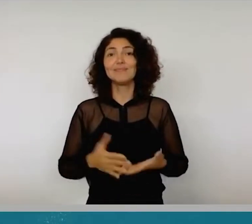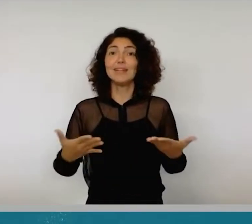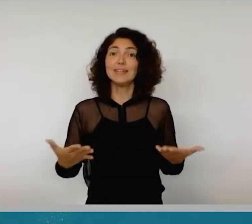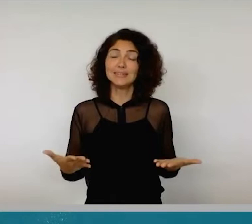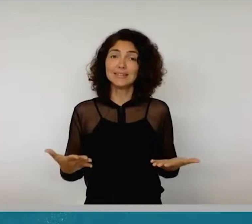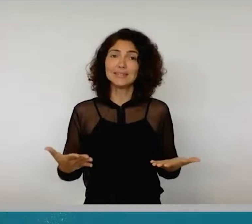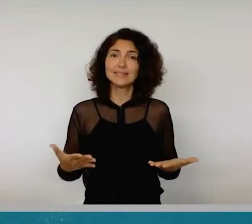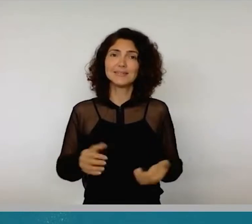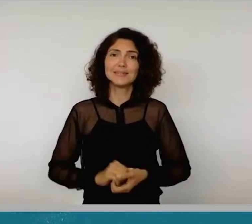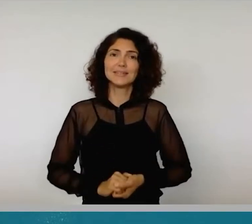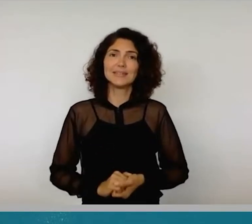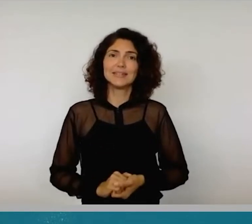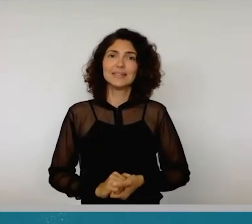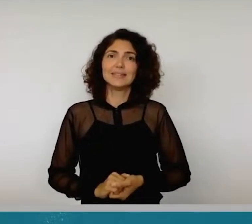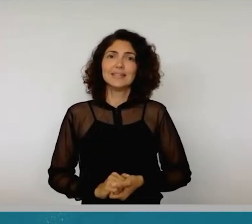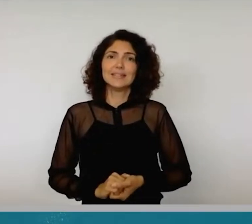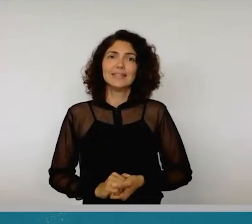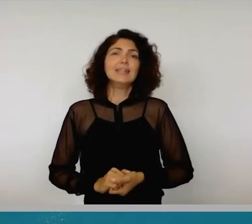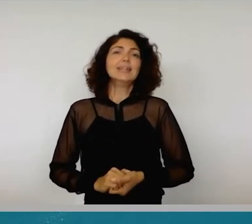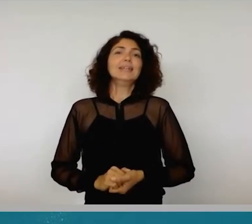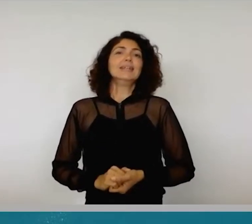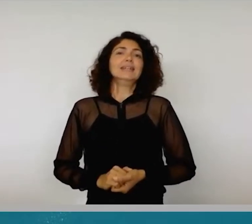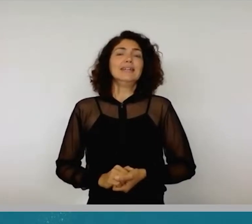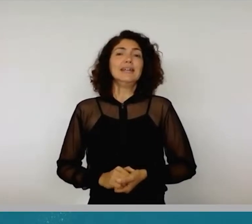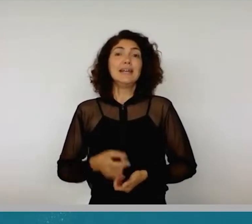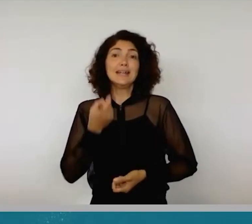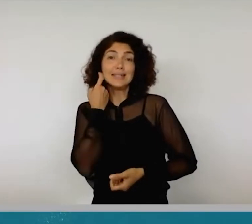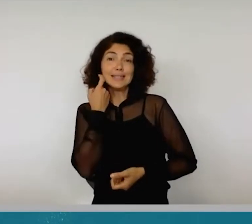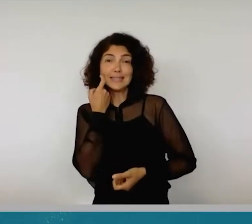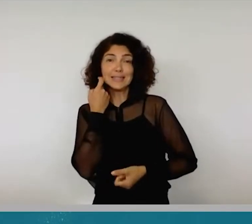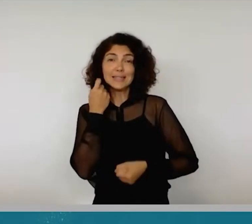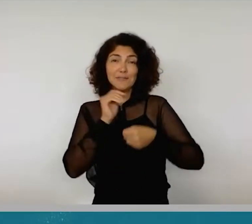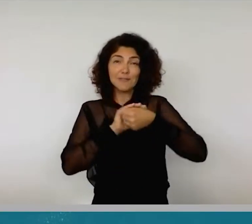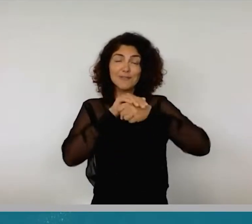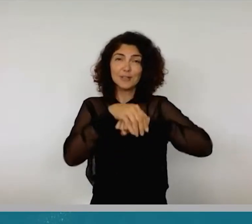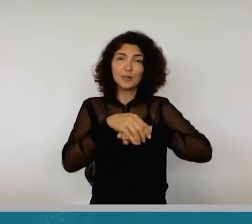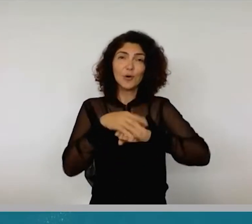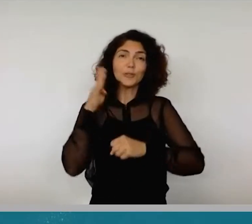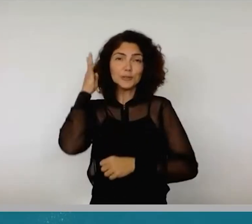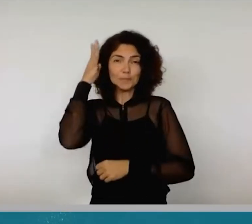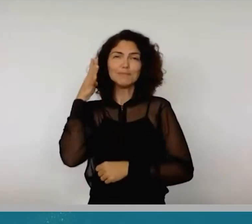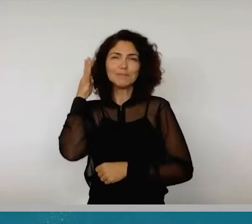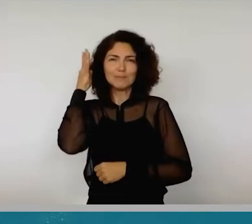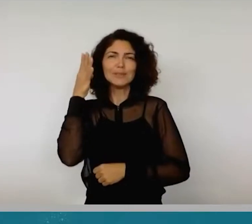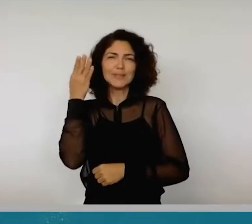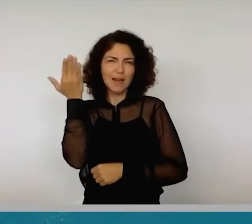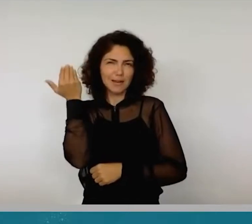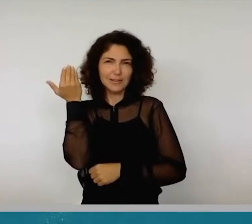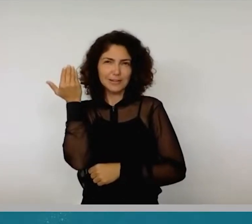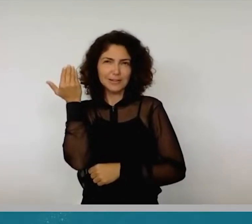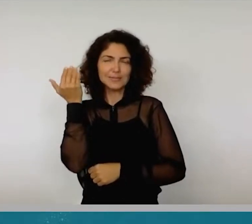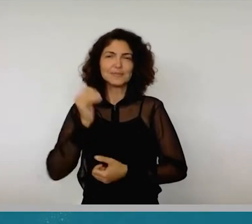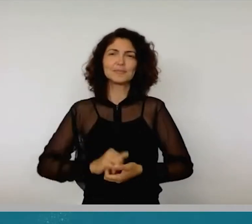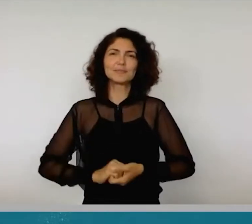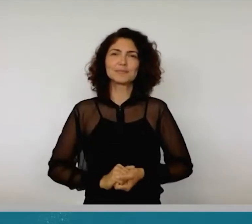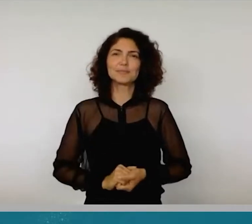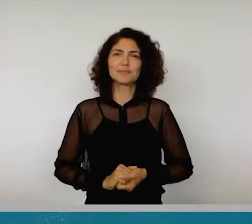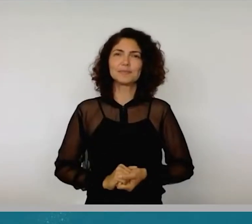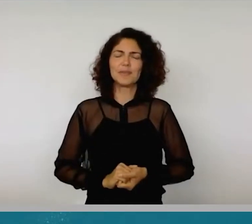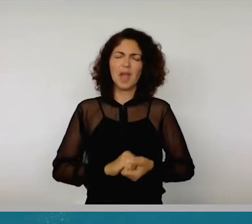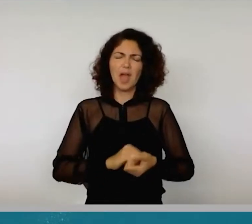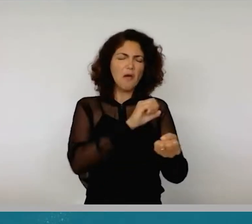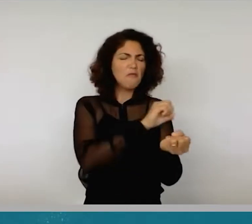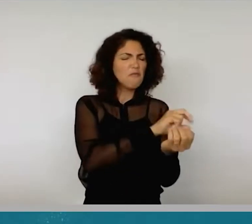em Campinas, na sexta-feira à noite, nós vimos sobre vários itens de